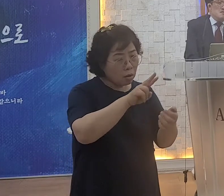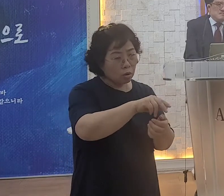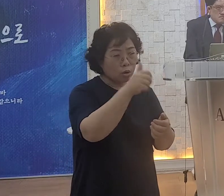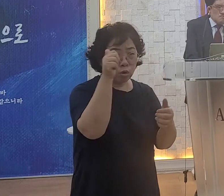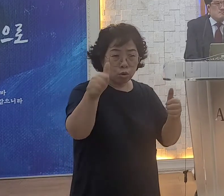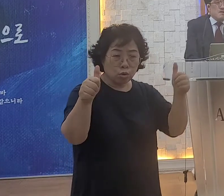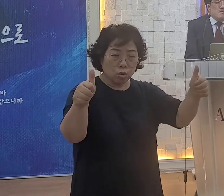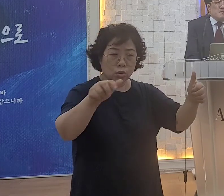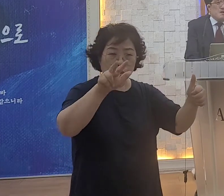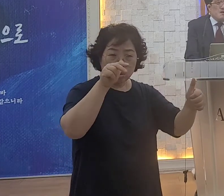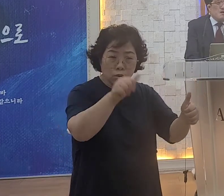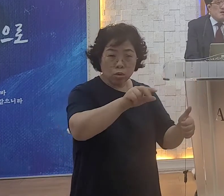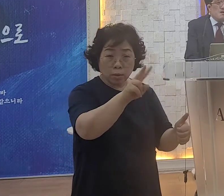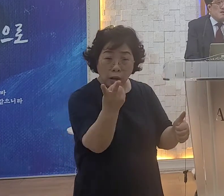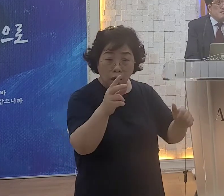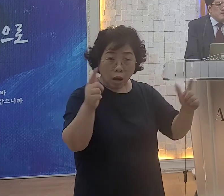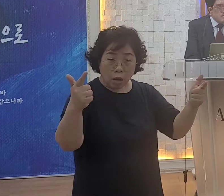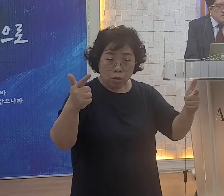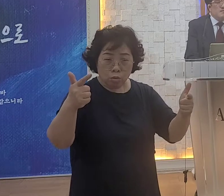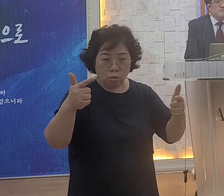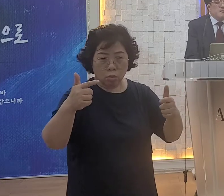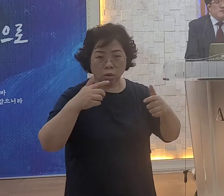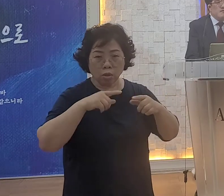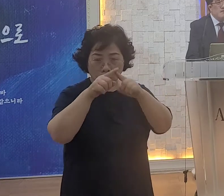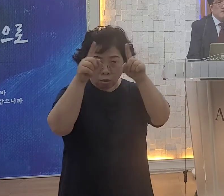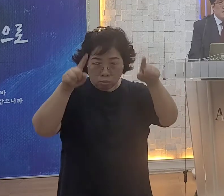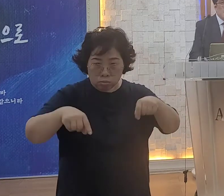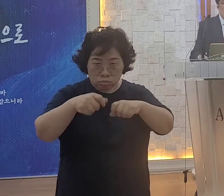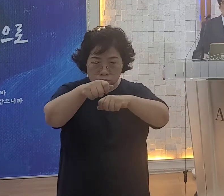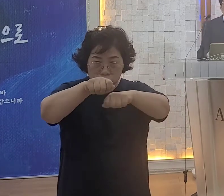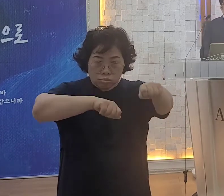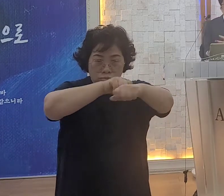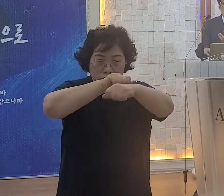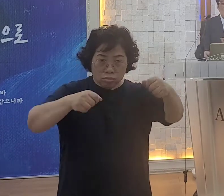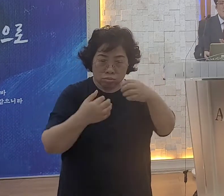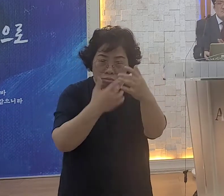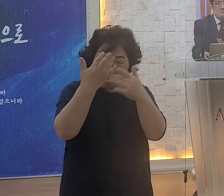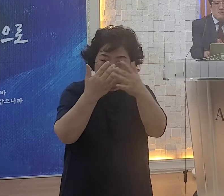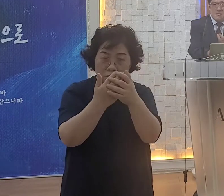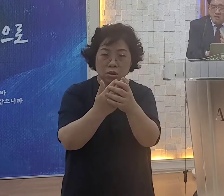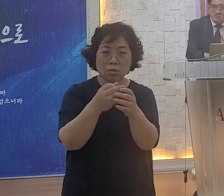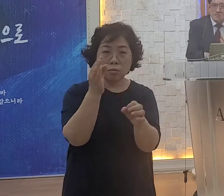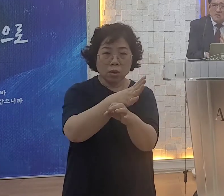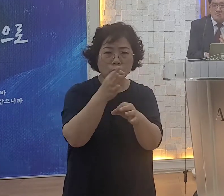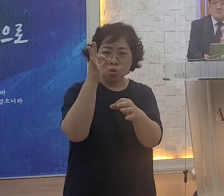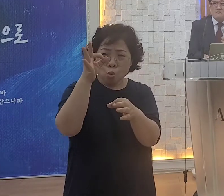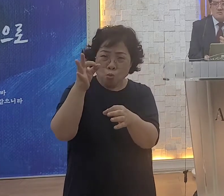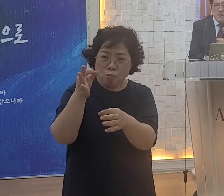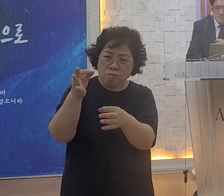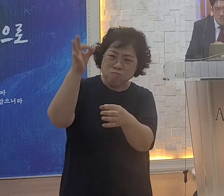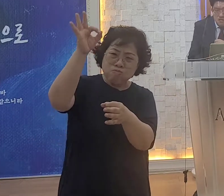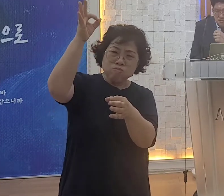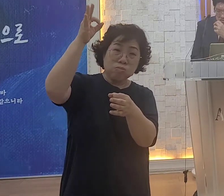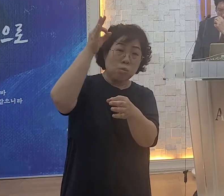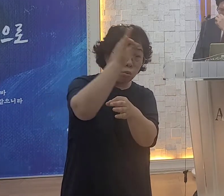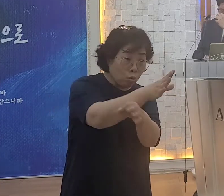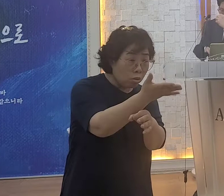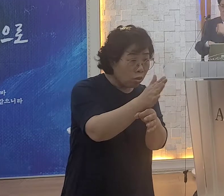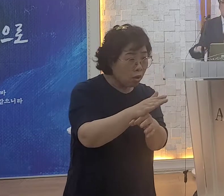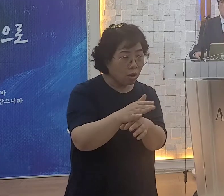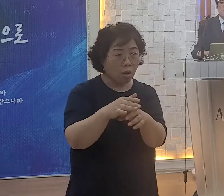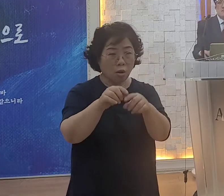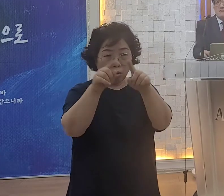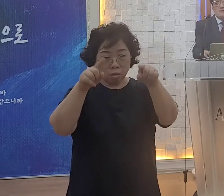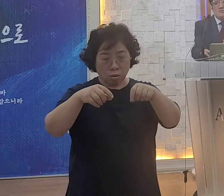무슨 치욕을 당할까? 이렇게 생각했는데 아니 그 많은 값을 주고 나를 샀는데 노예 문서를 샀는데